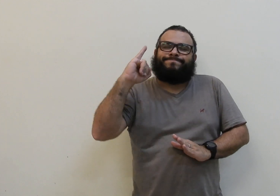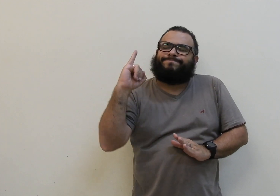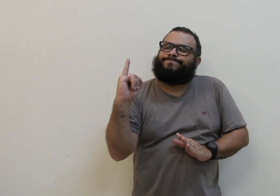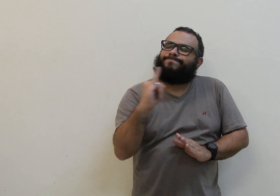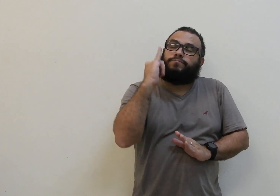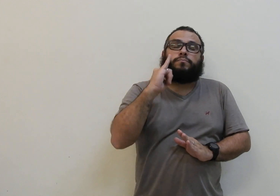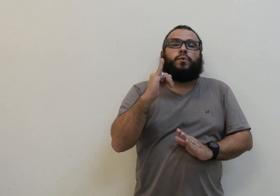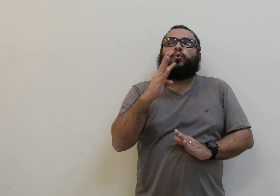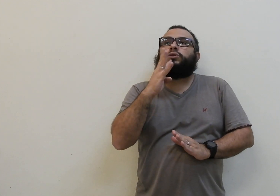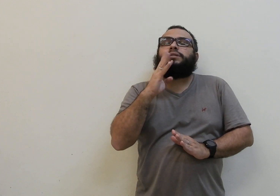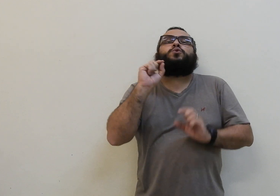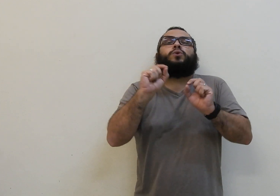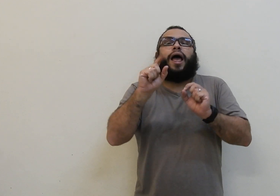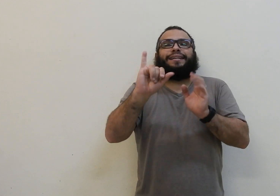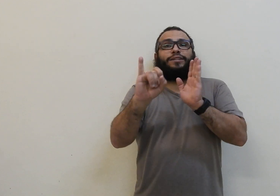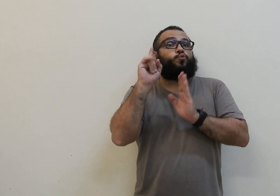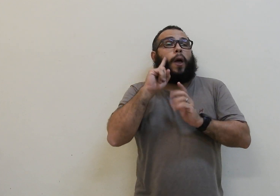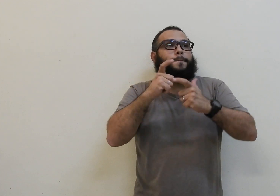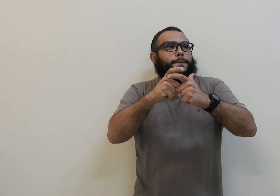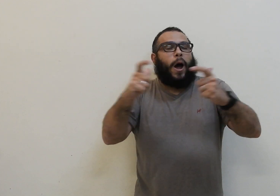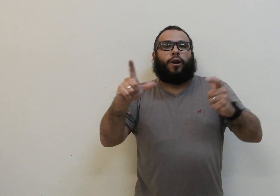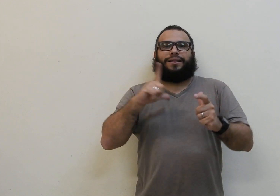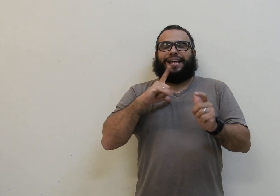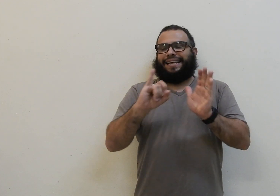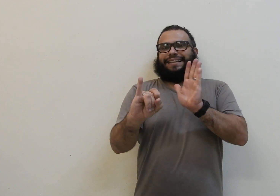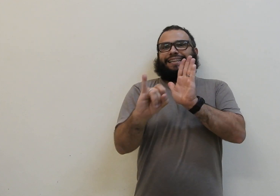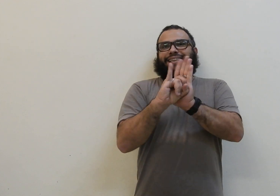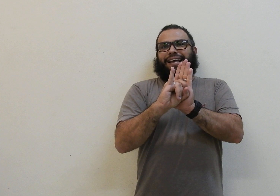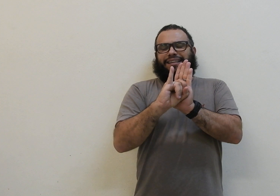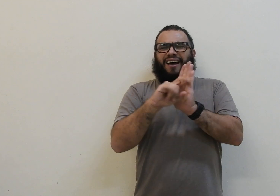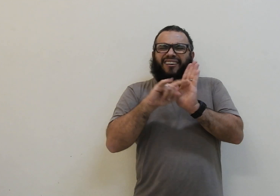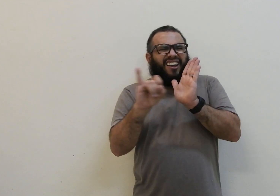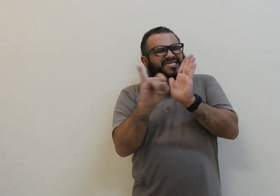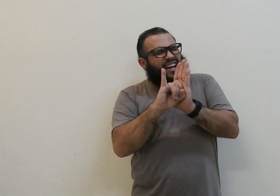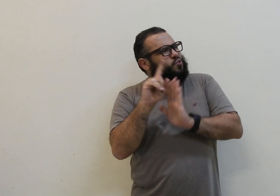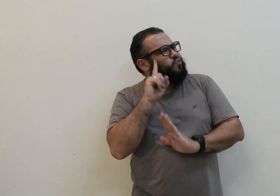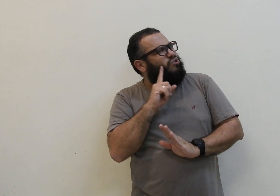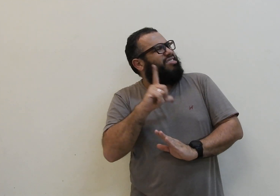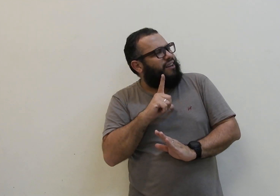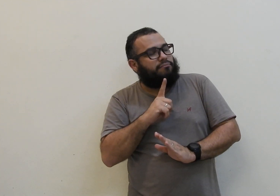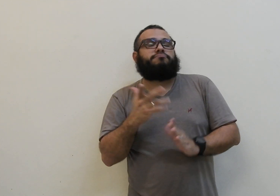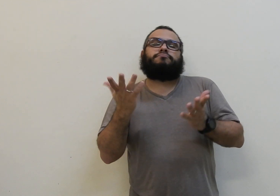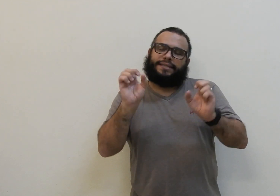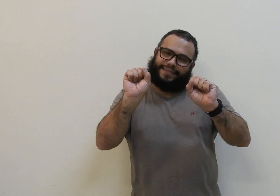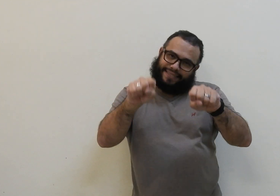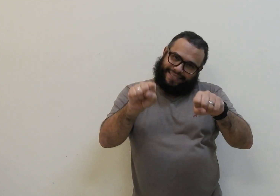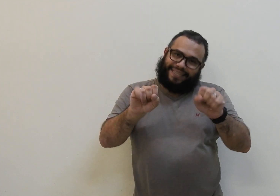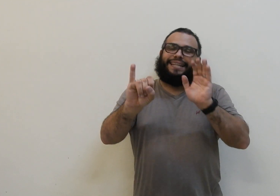de sinais. A identidade surda é algo muito importante de ser abordado. E talvez vocês estejam se questionando,